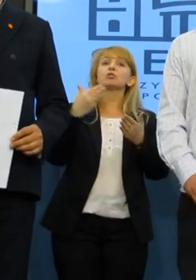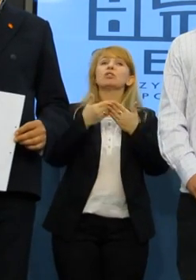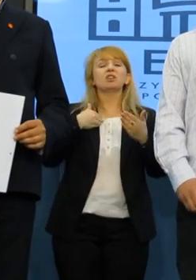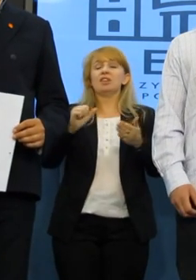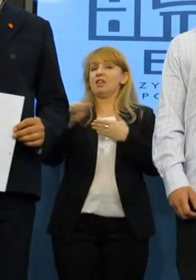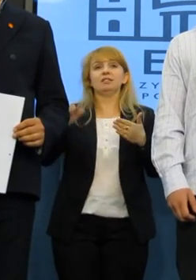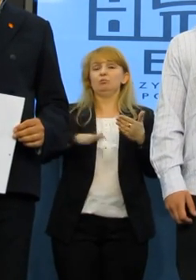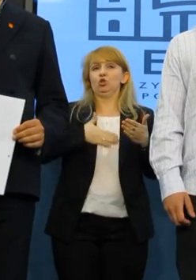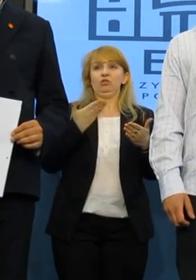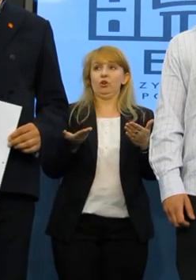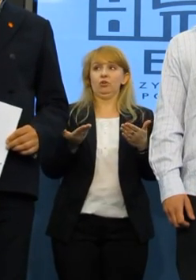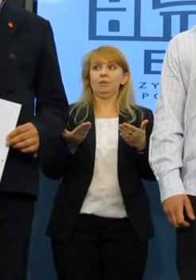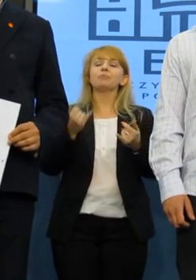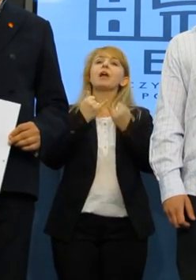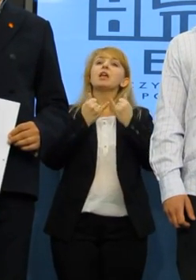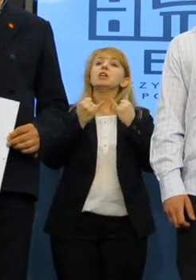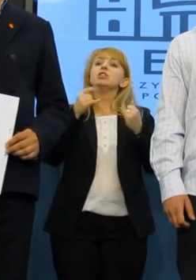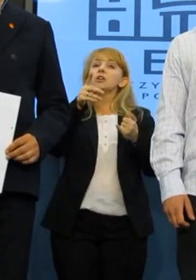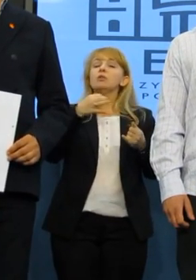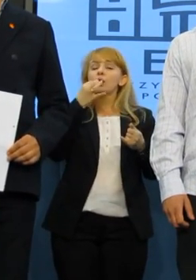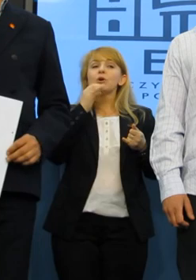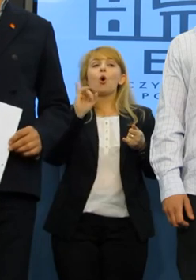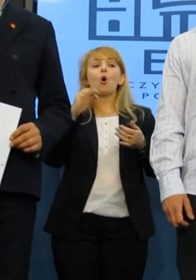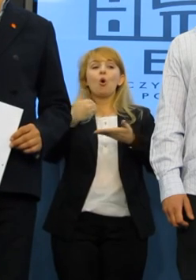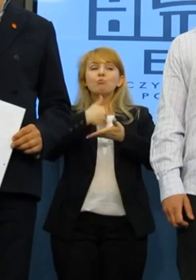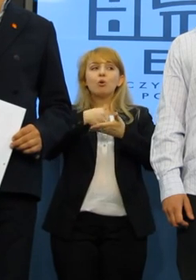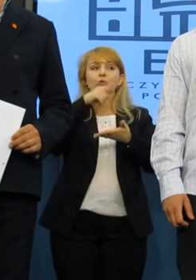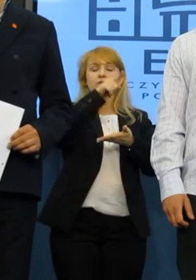dziwi. Jeśli chodzi o pomoc naszą dla Andrzeja Doleckiego, miała ona